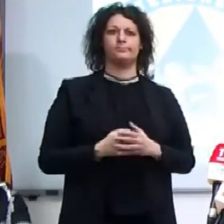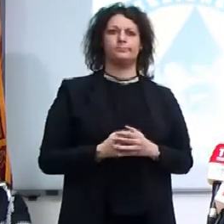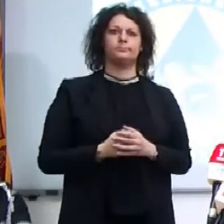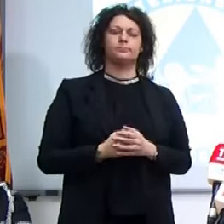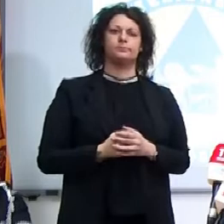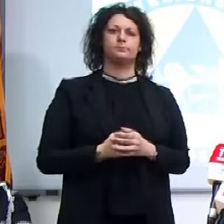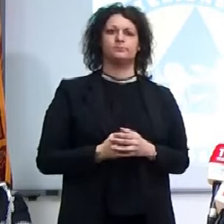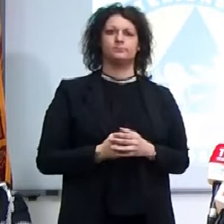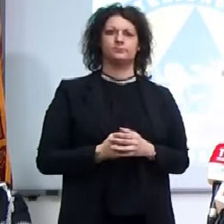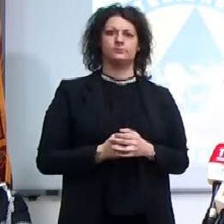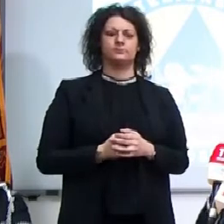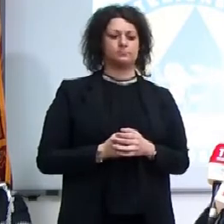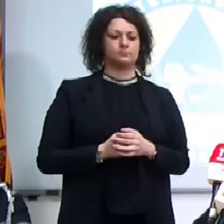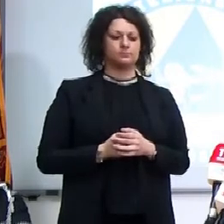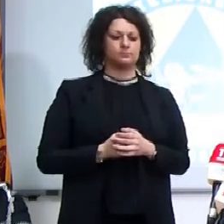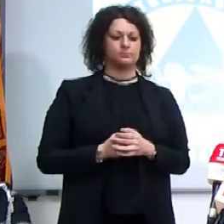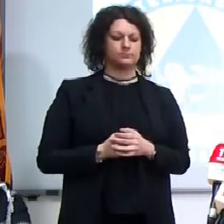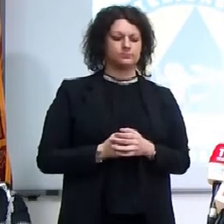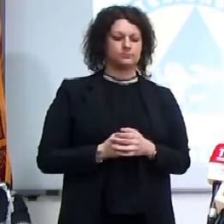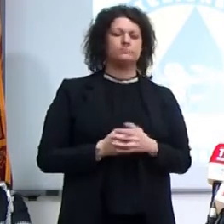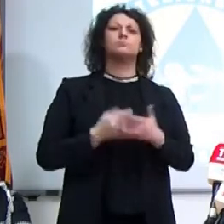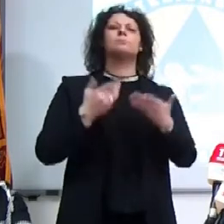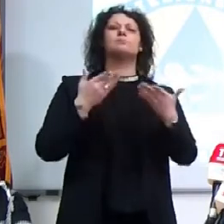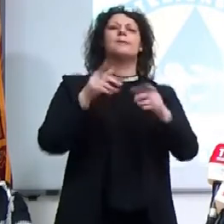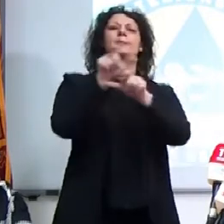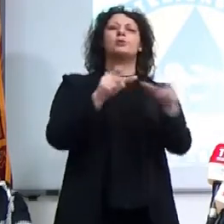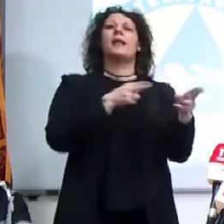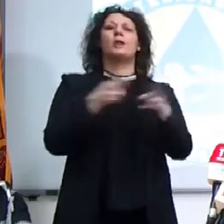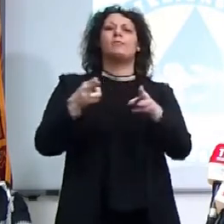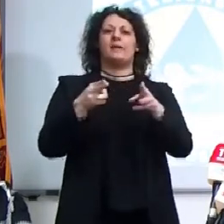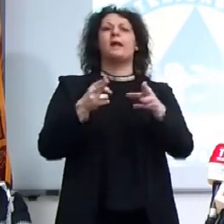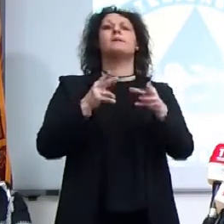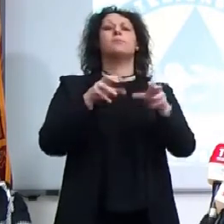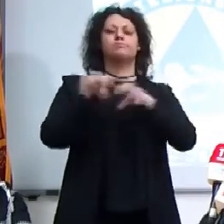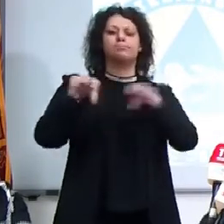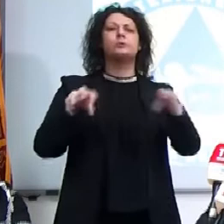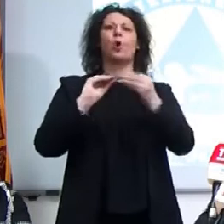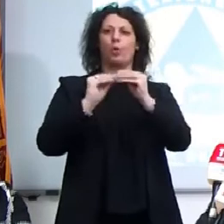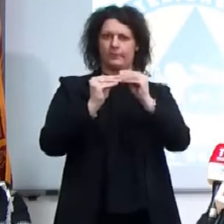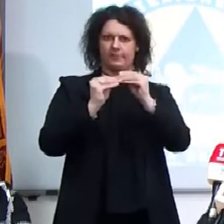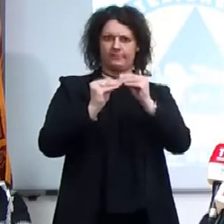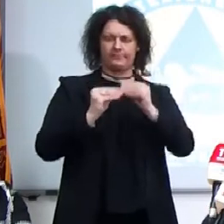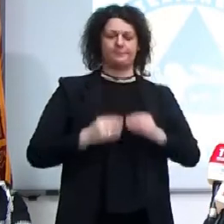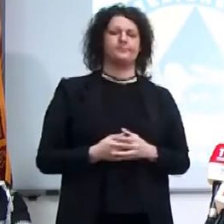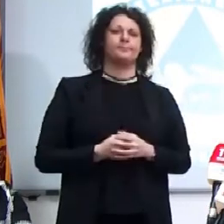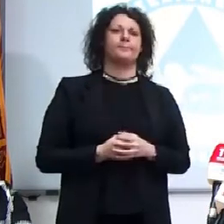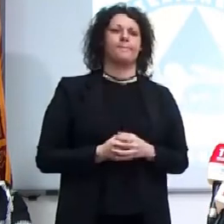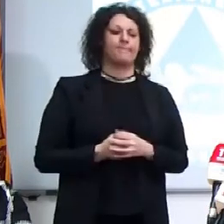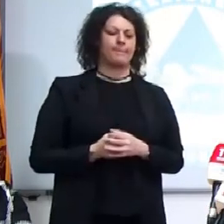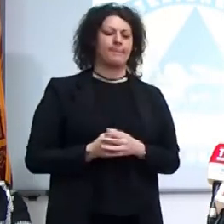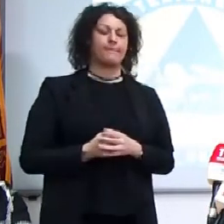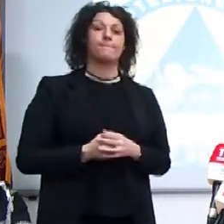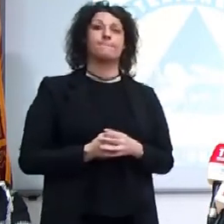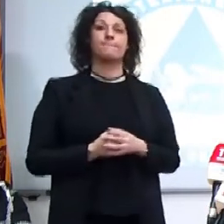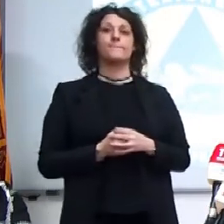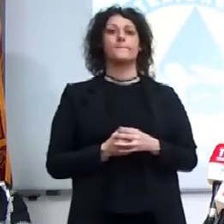nel punto stampa odierno. C'è una regia nazionale e a seconda delle richieste ci sono plafond regionali per i candidati